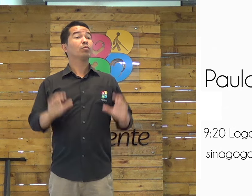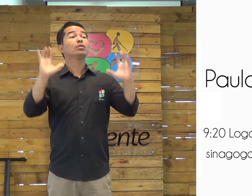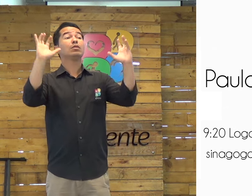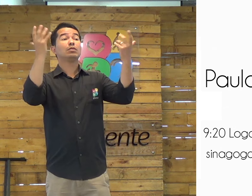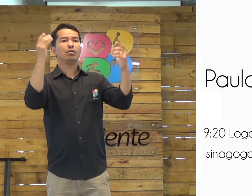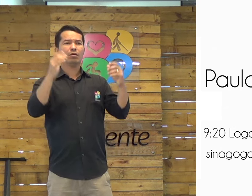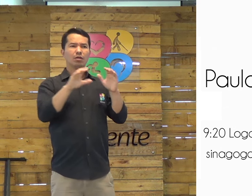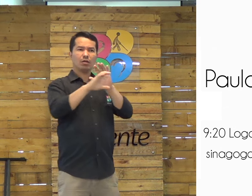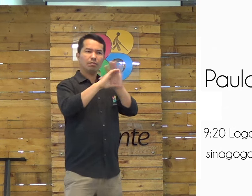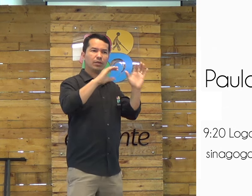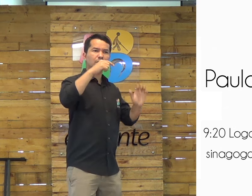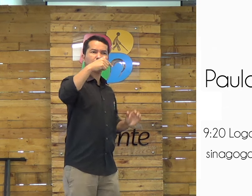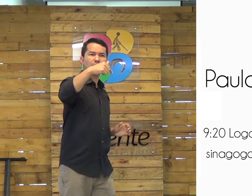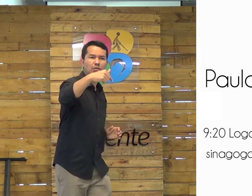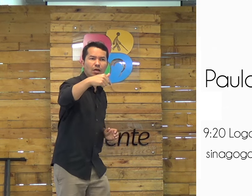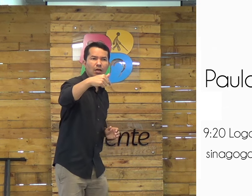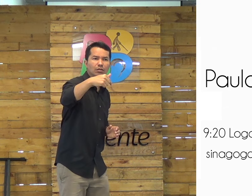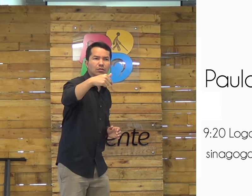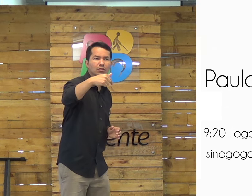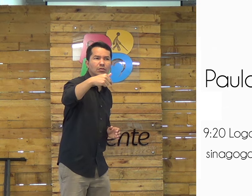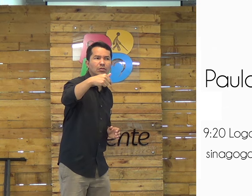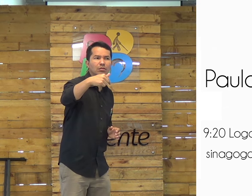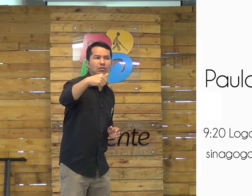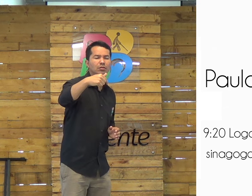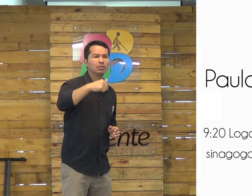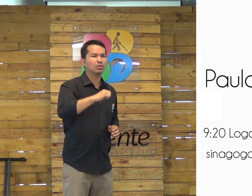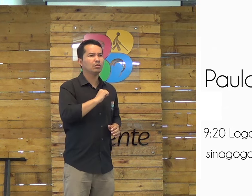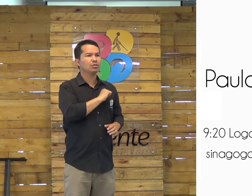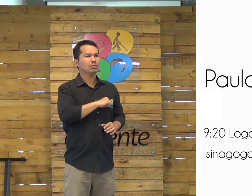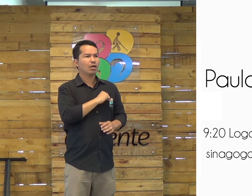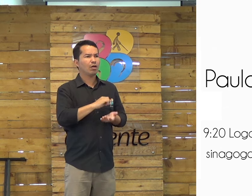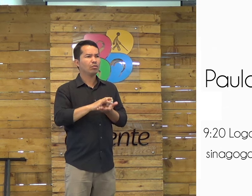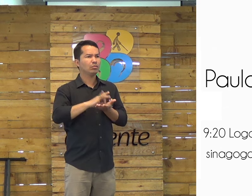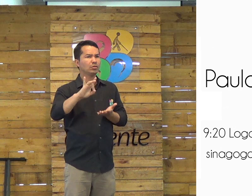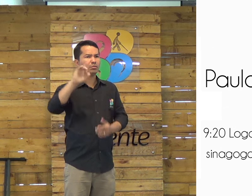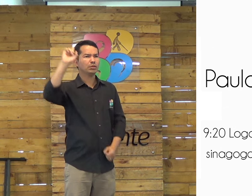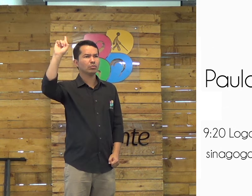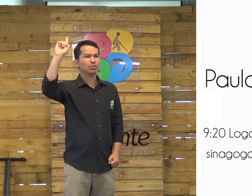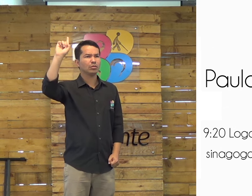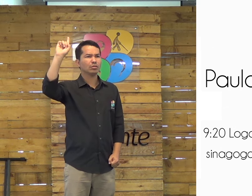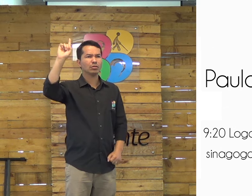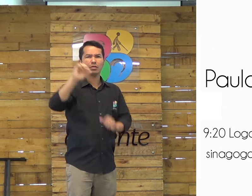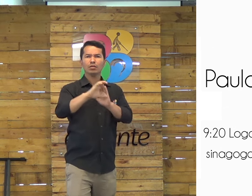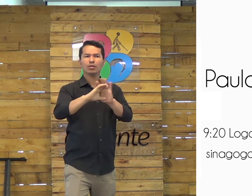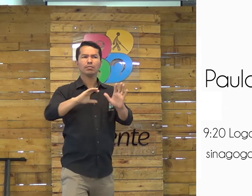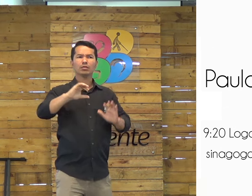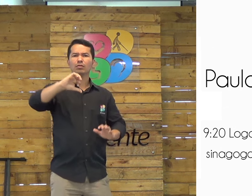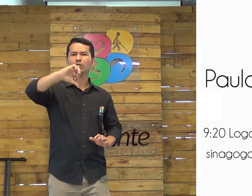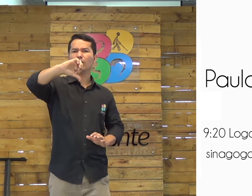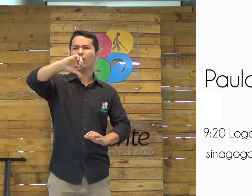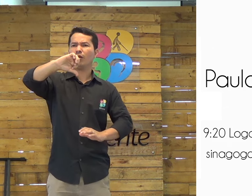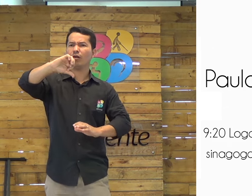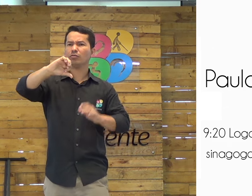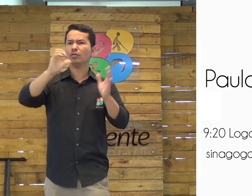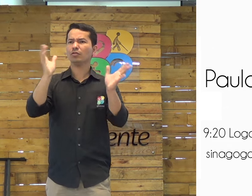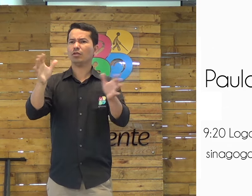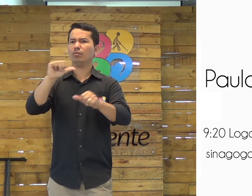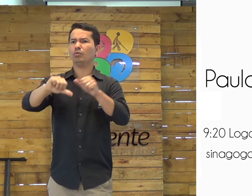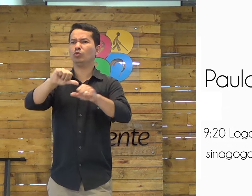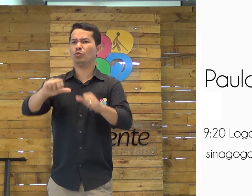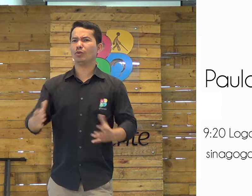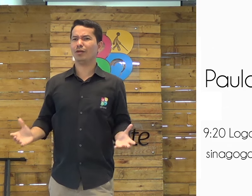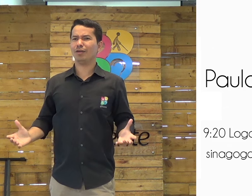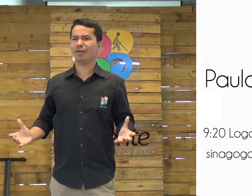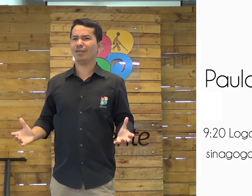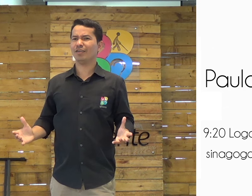Uau! O que aconteceu? No capítulo 7, Paulo era inimigo de Deus. Mas no capítulo 9,